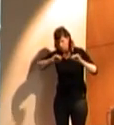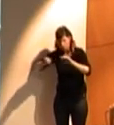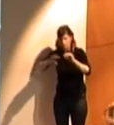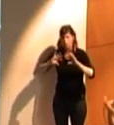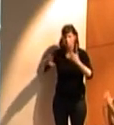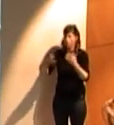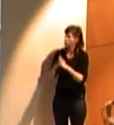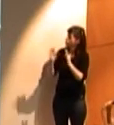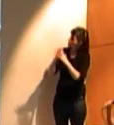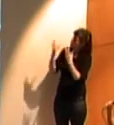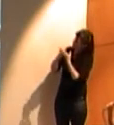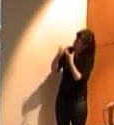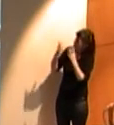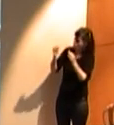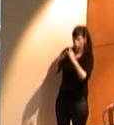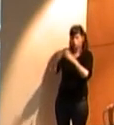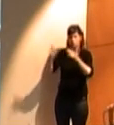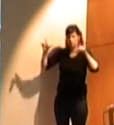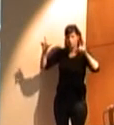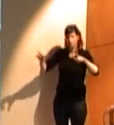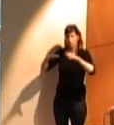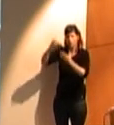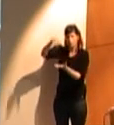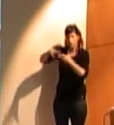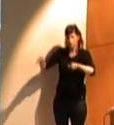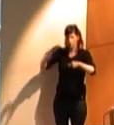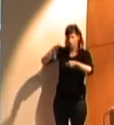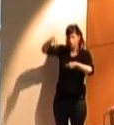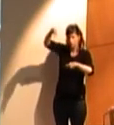Donc par exemple, des vues en plan, des vues en coupe, un travail